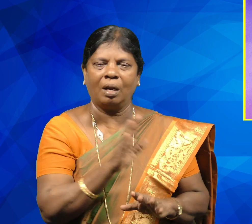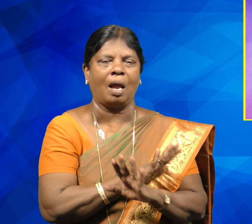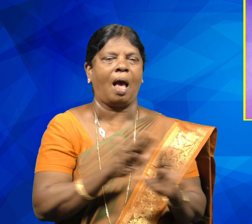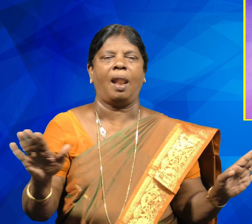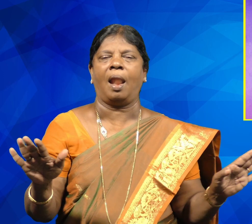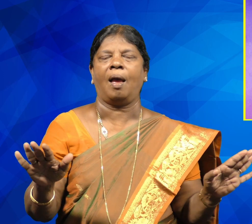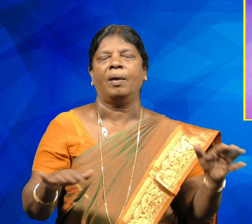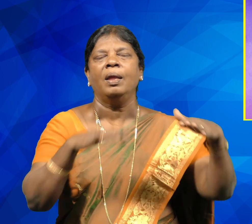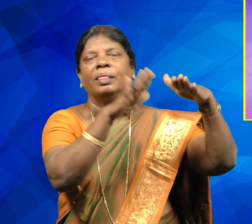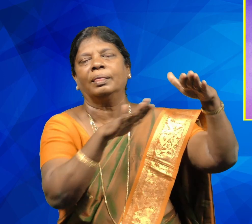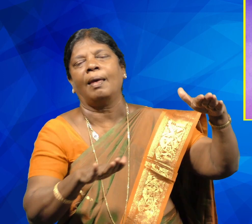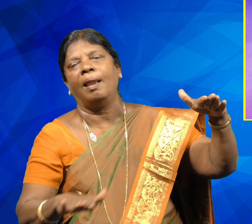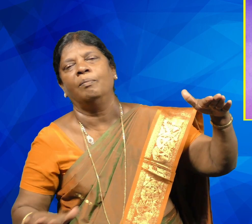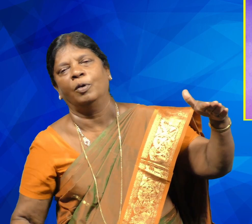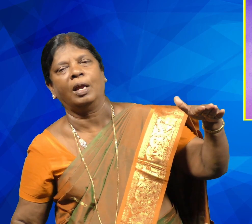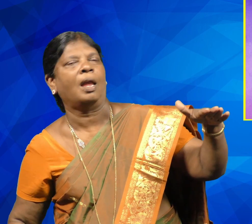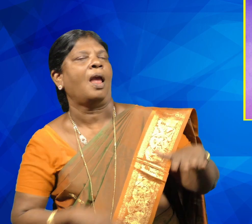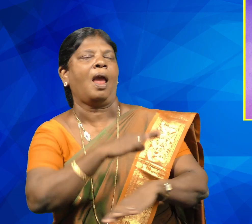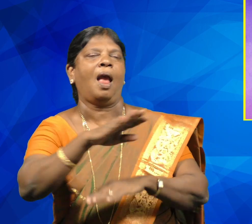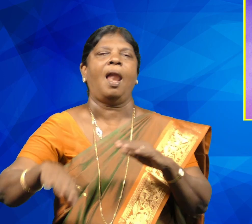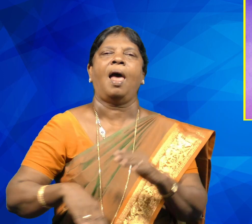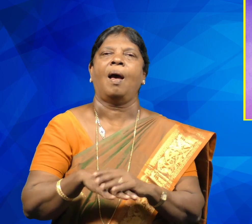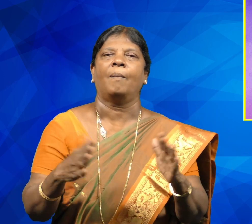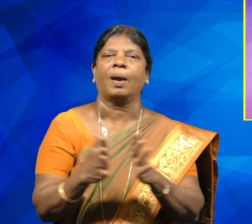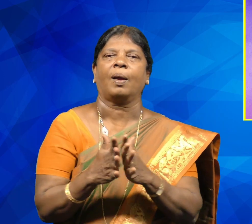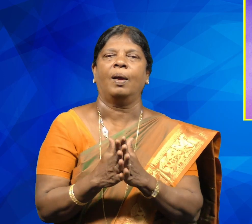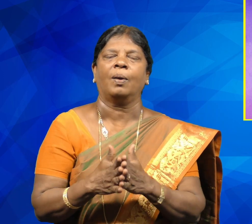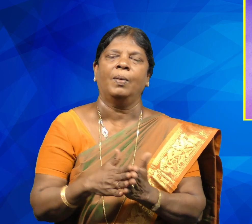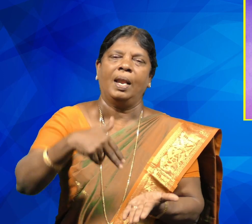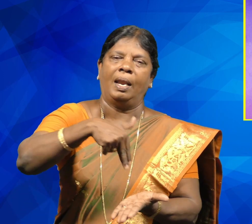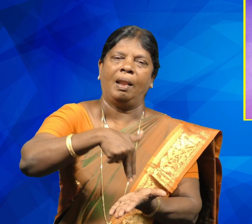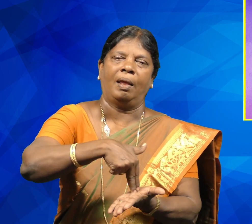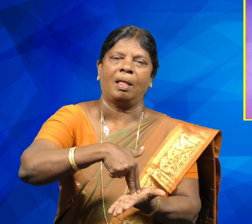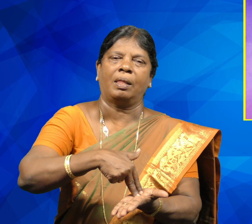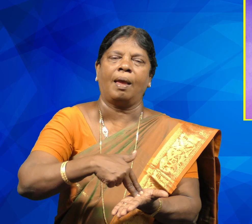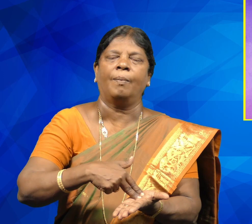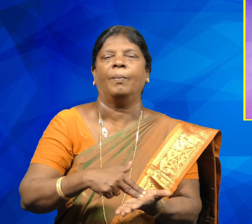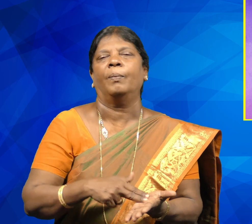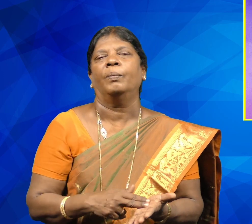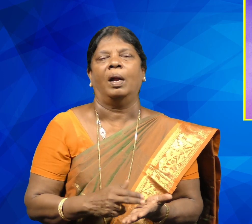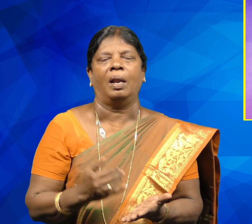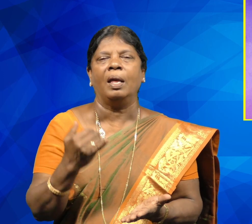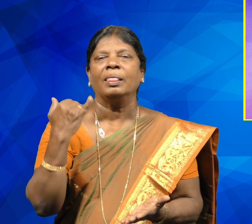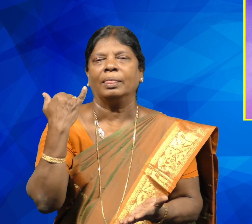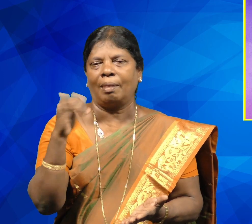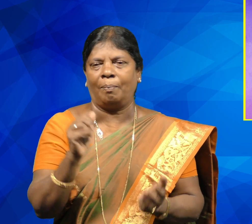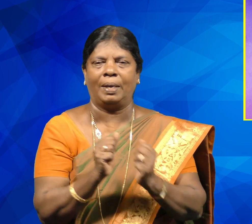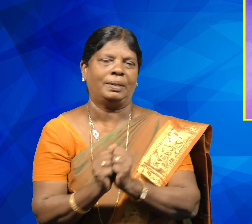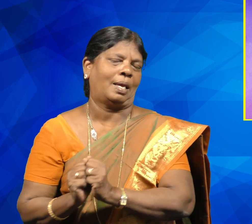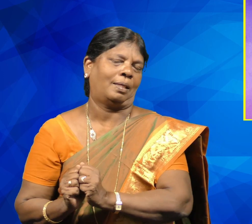மட்டுமல்ல, மனித தலைமுறையில் வருகிற எல்லா மக்களுக்கும் நிரந்தரமான ஒரு